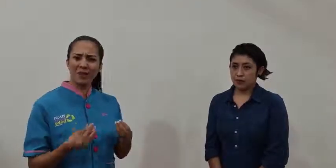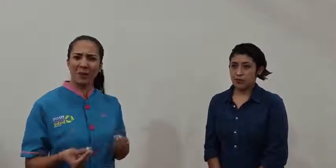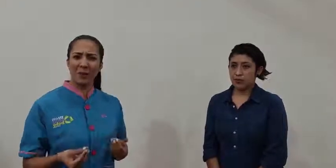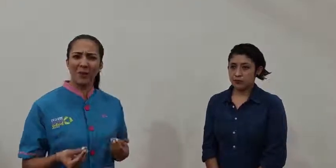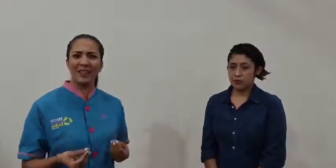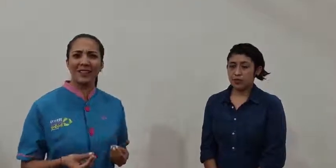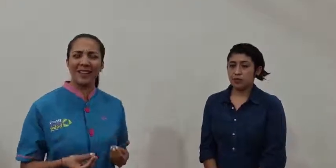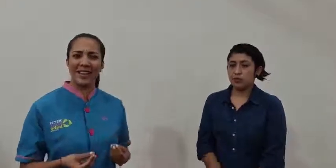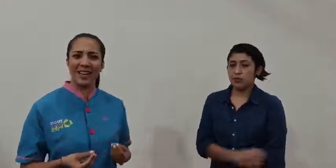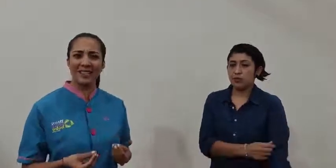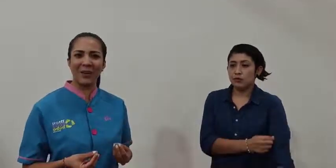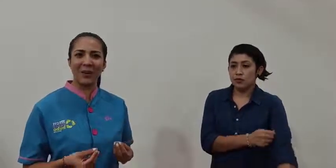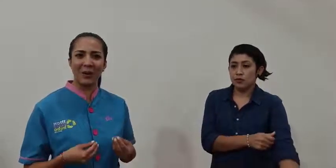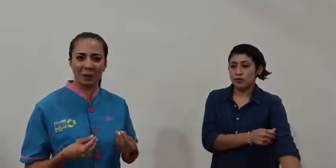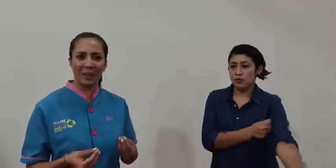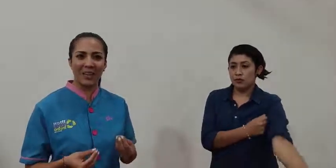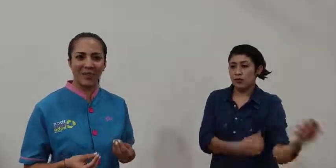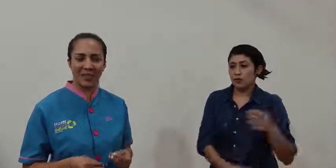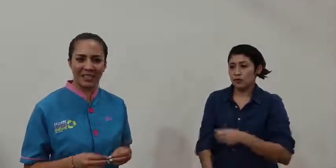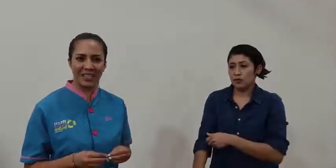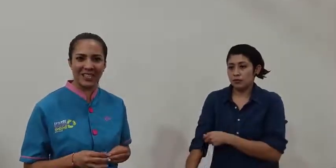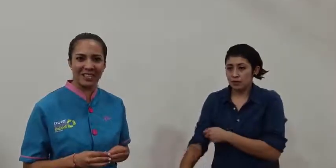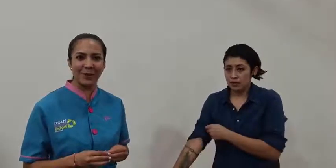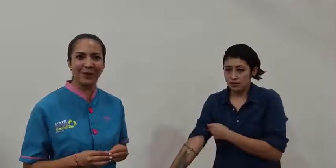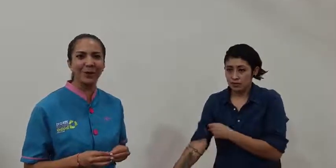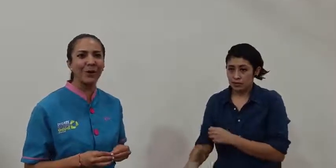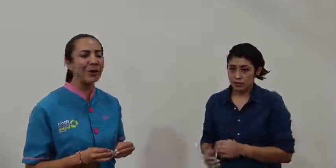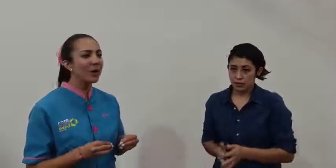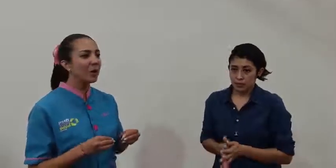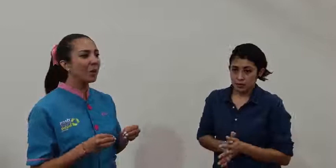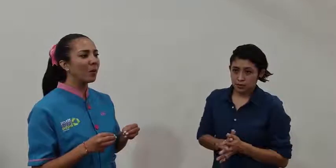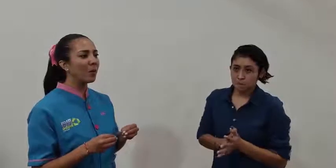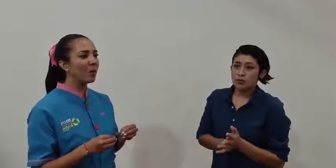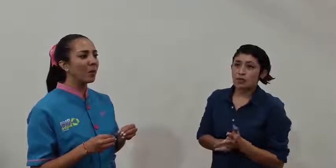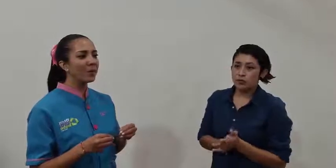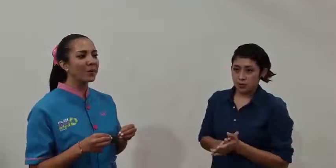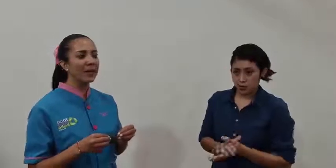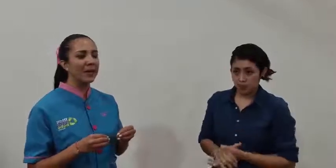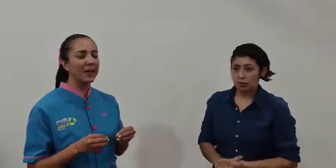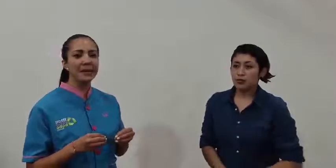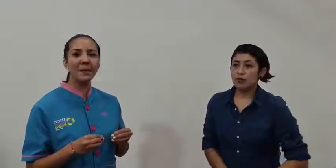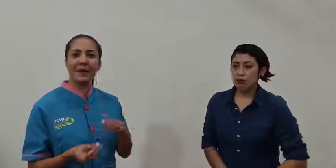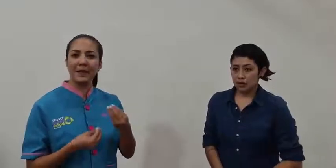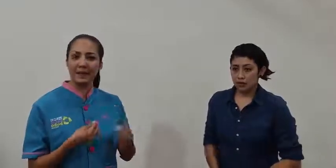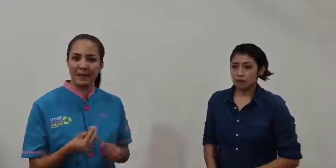es importante enseñárselos a los pequeños desde chiquitos, ¿no? Como esta